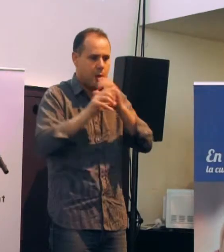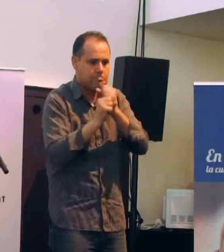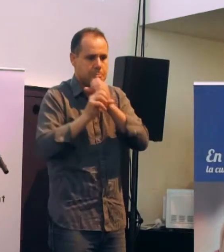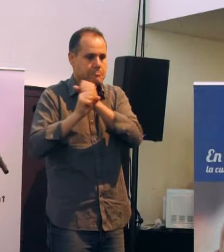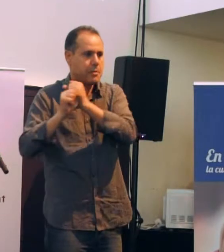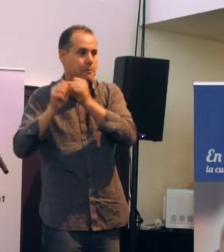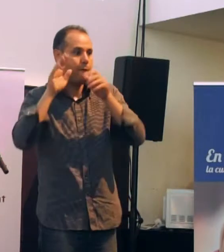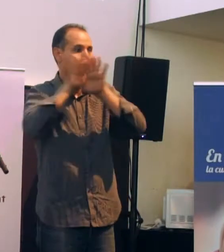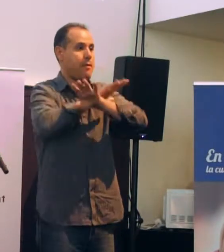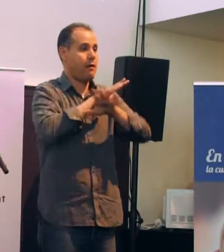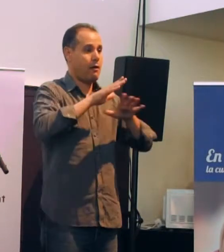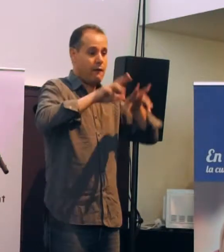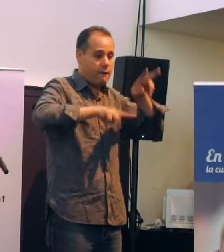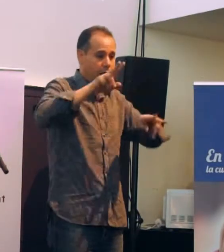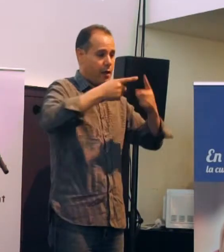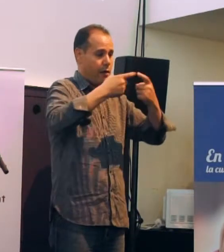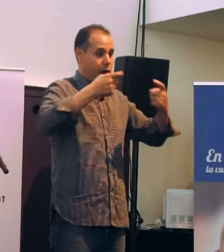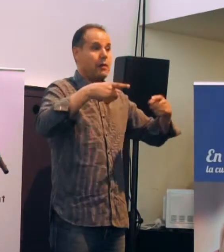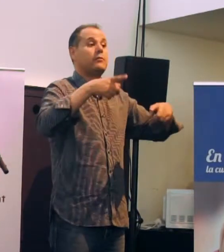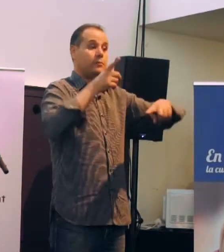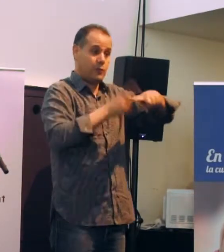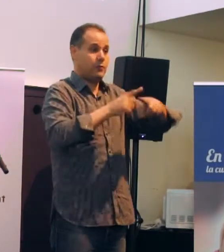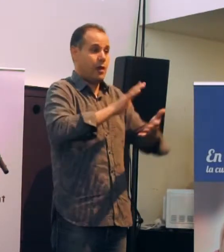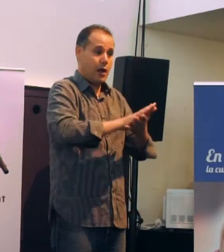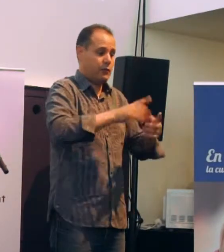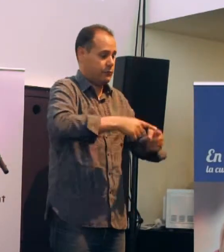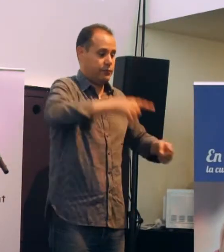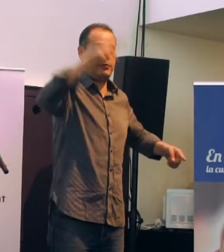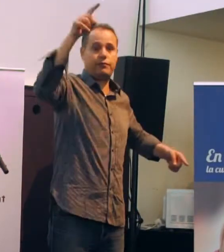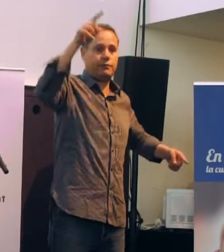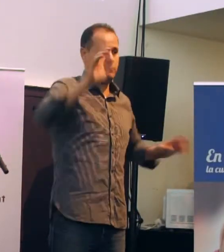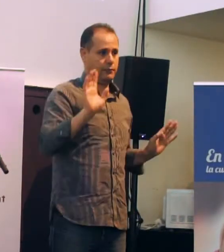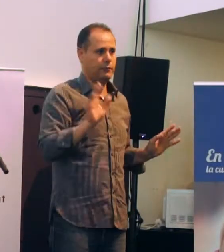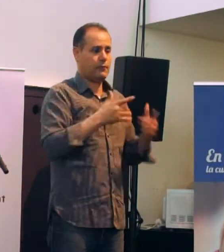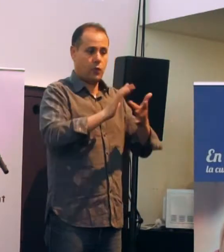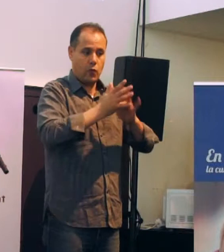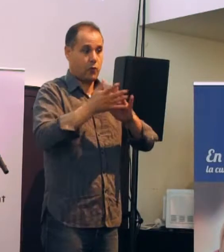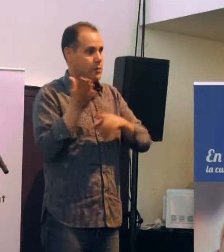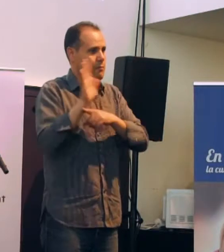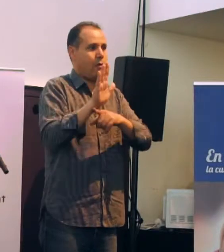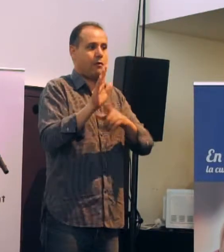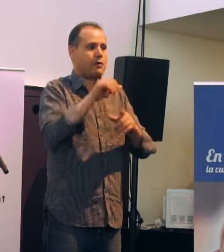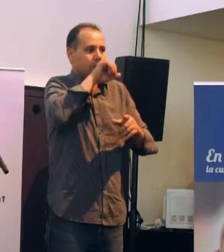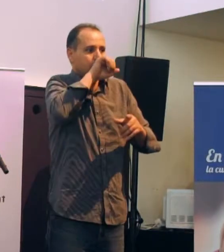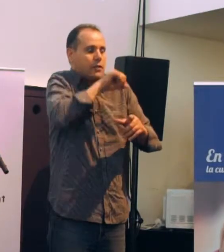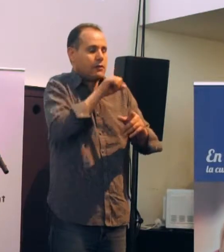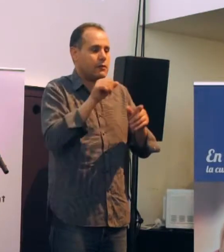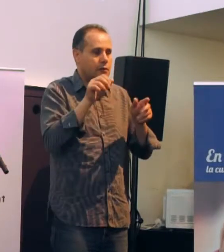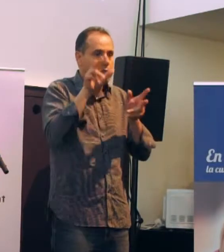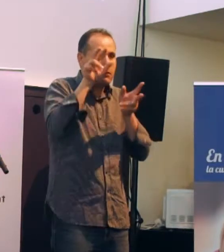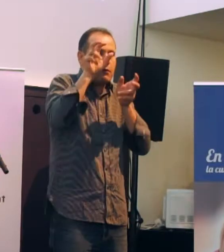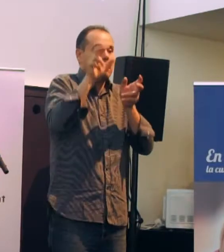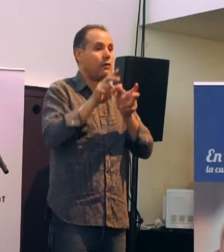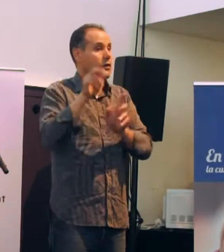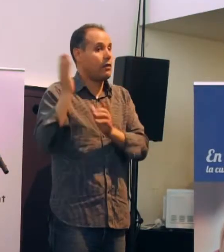éclectique et pour tous les âges. Ça, c'est important, j'y reviendrai. Leur offrir aussi de passionnants moments de rencontre avec l'ensemble des intervenants